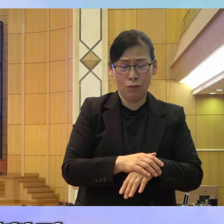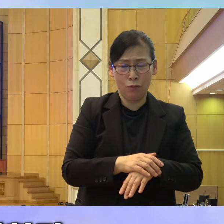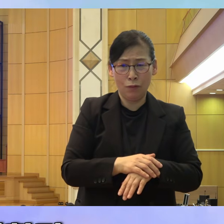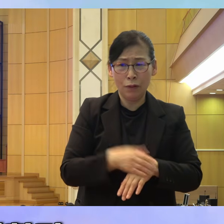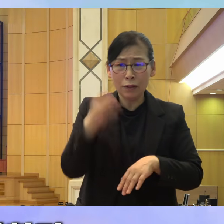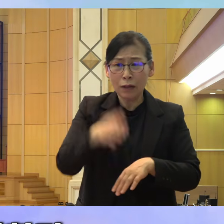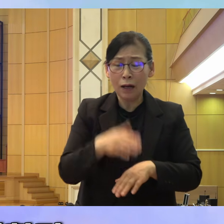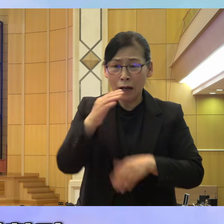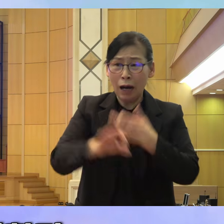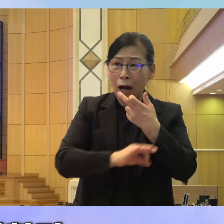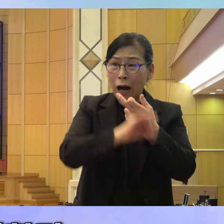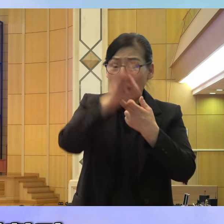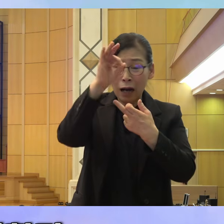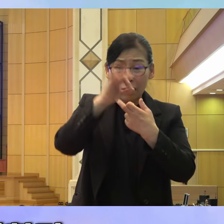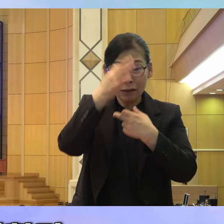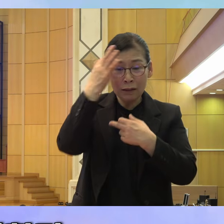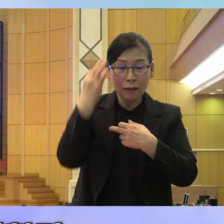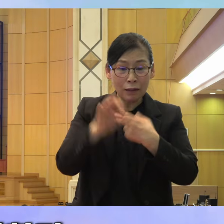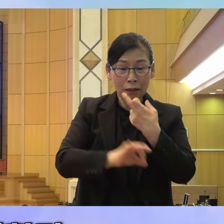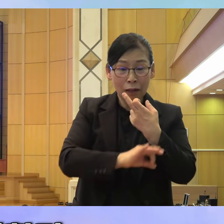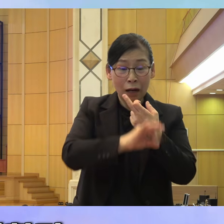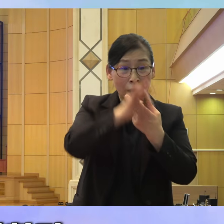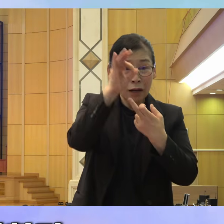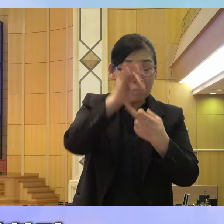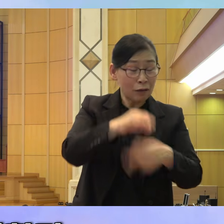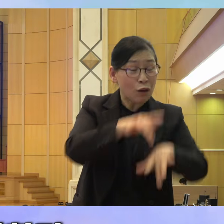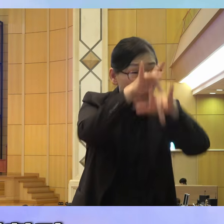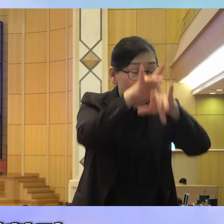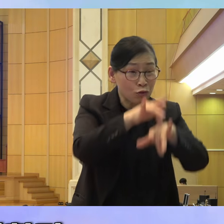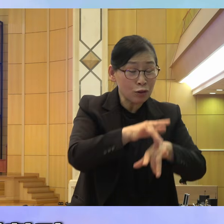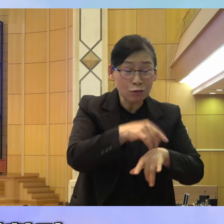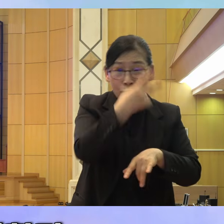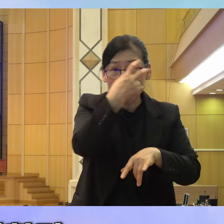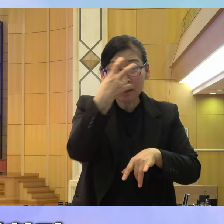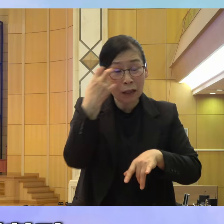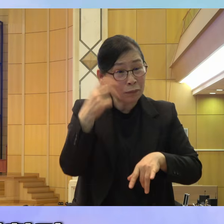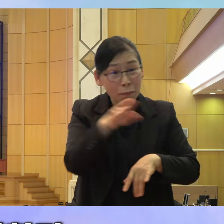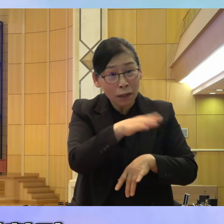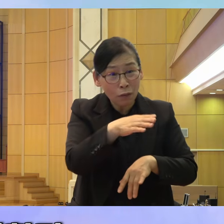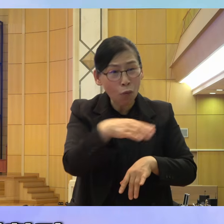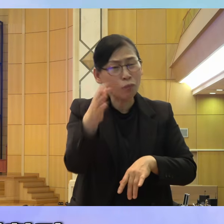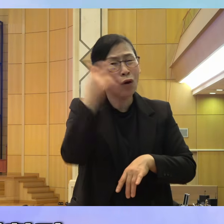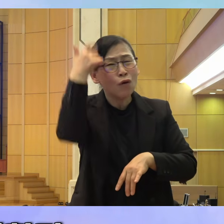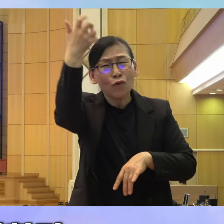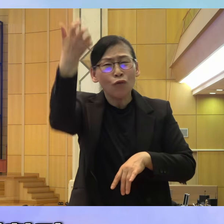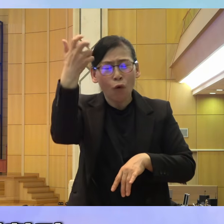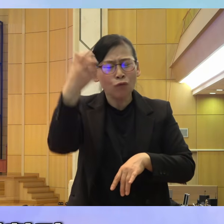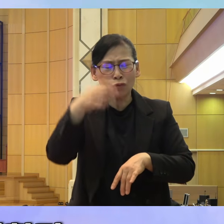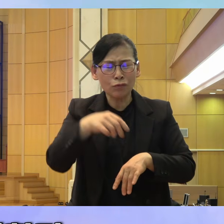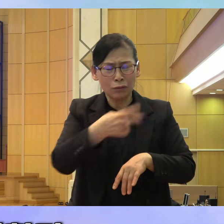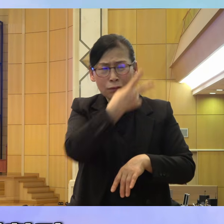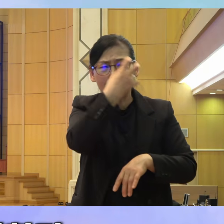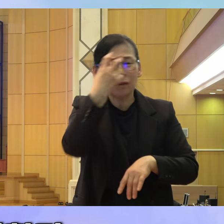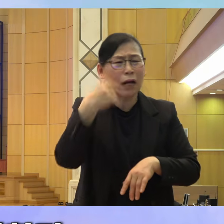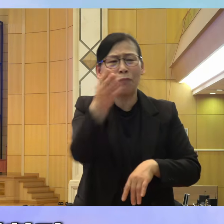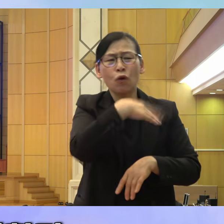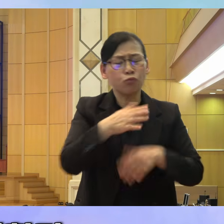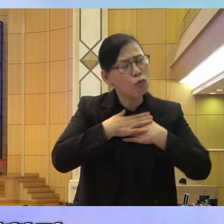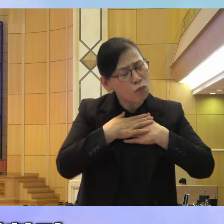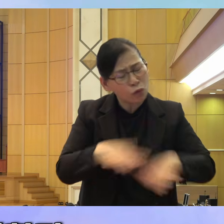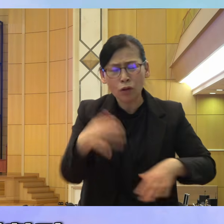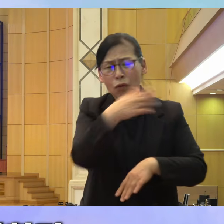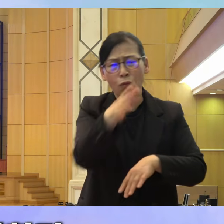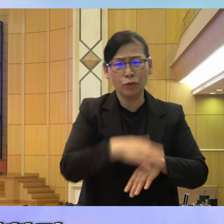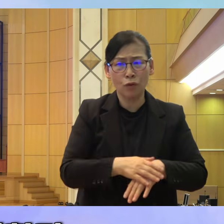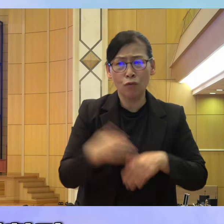심지어 악신, 귀신들도 잠자는 거 봤어? 영은 잠이라고 하는 게 필요가 없어. 우리